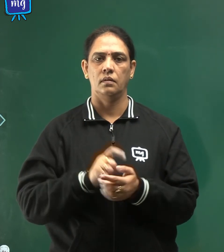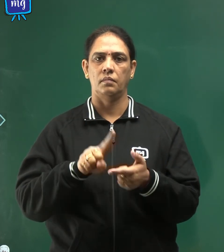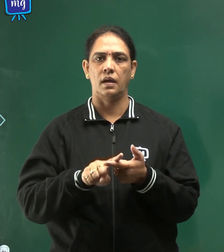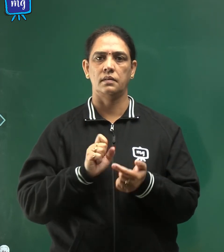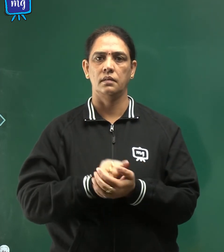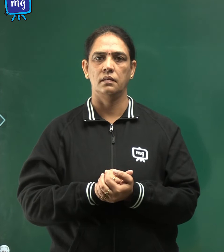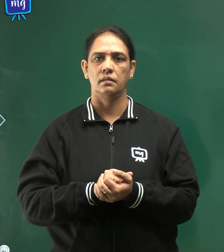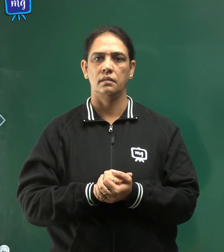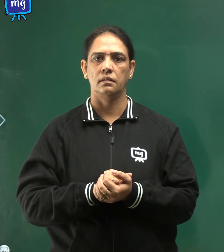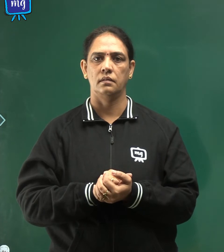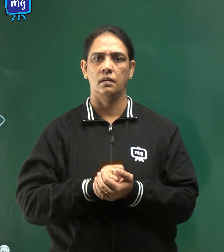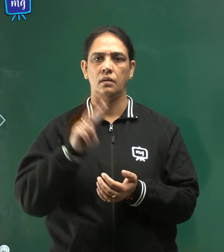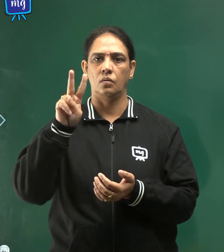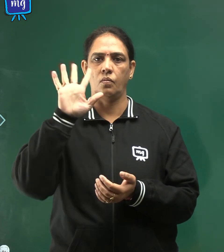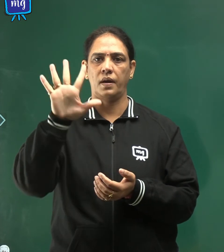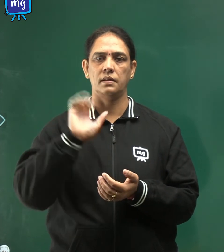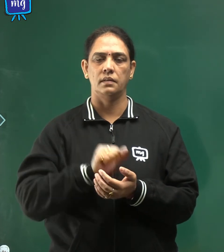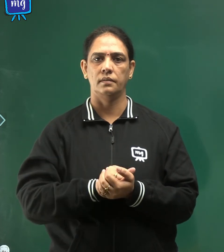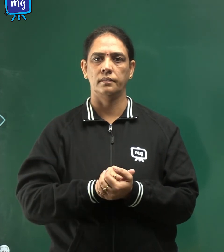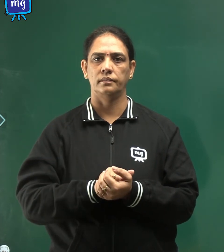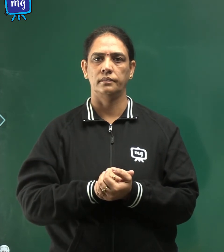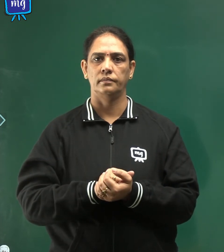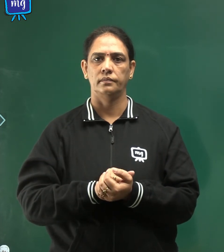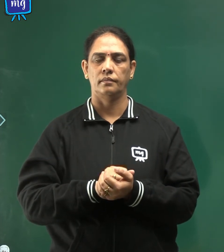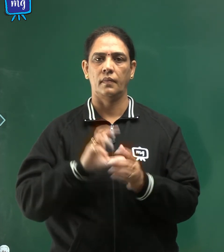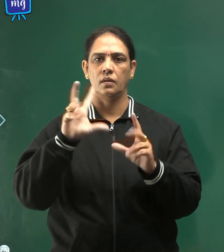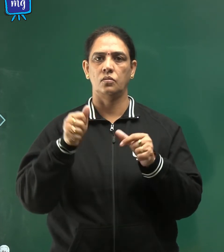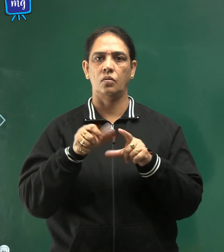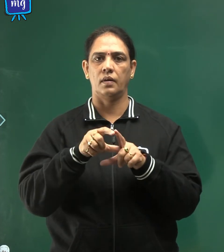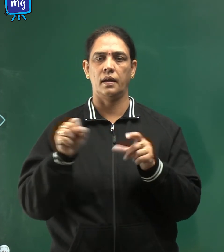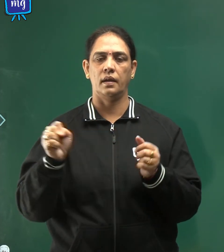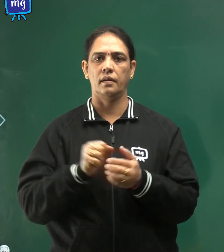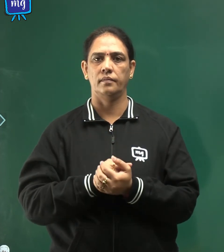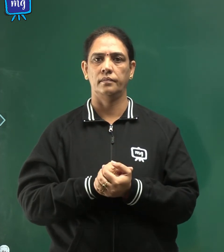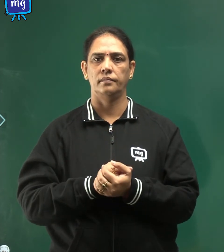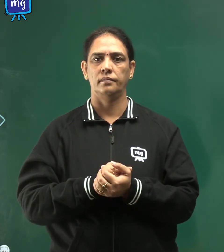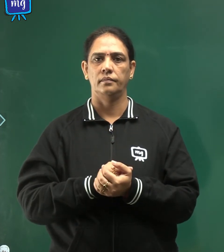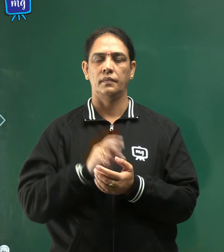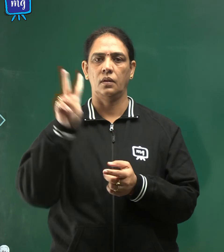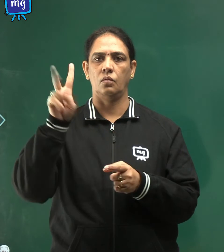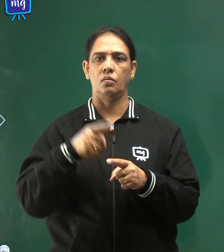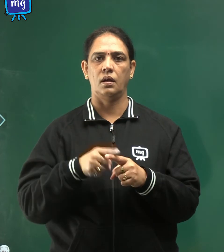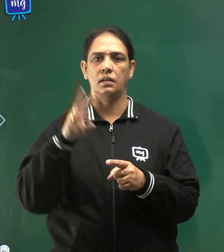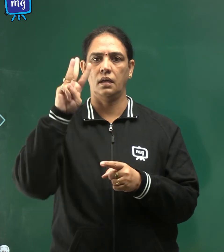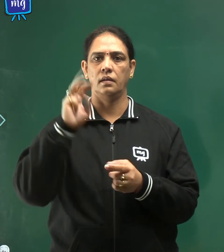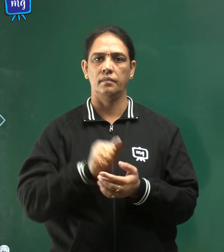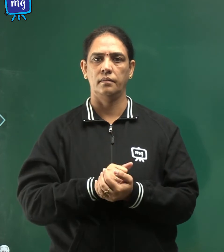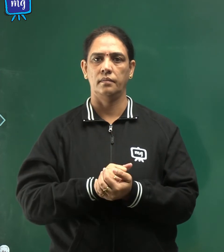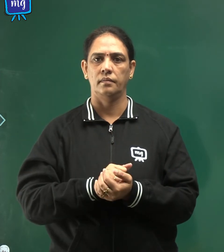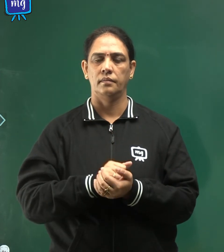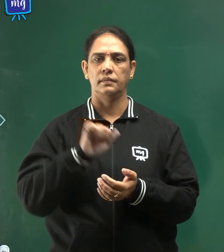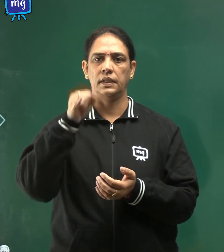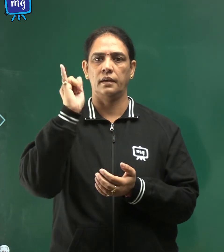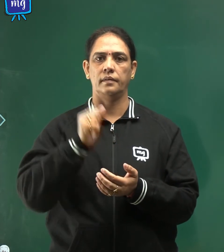प्लस 25। हल करेंगे 2 गुणा 3